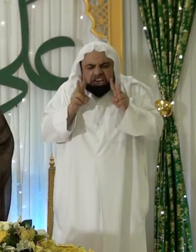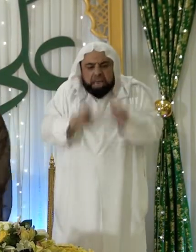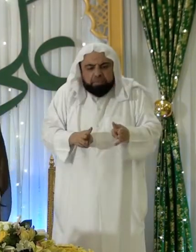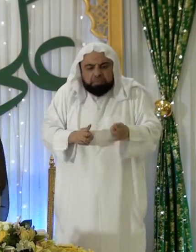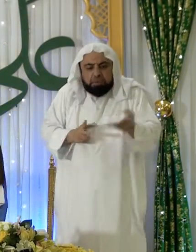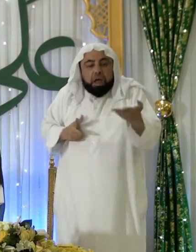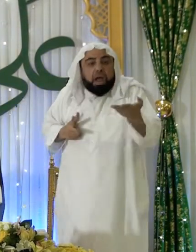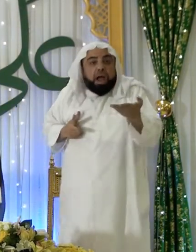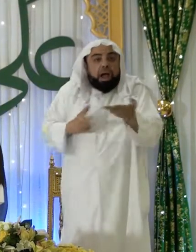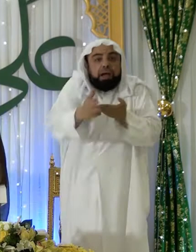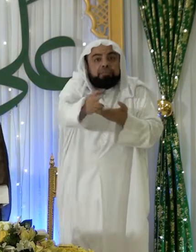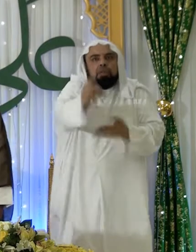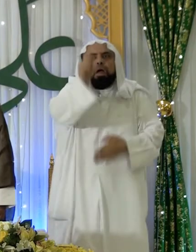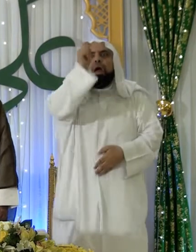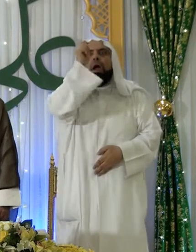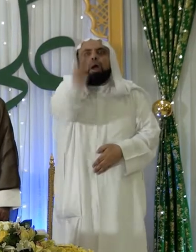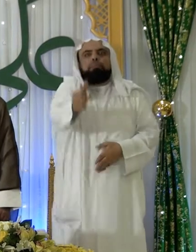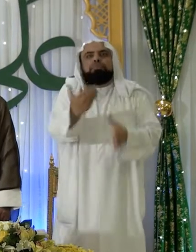عليه السلام.